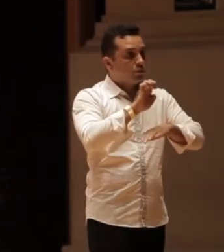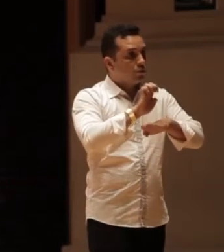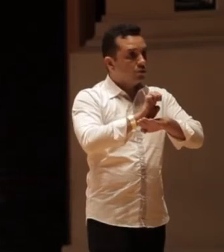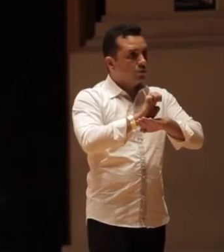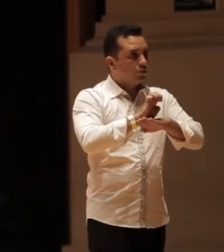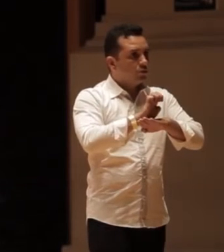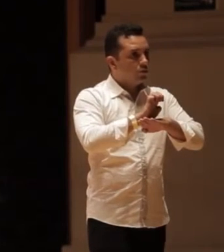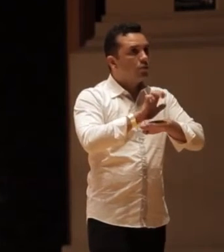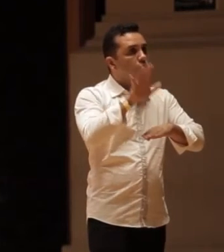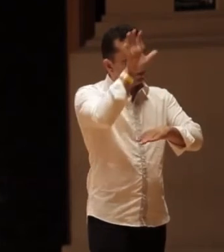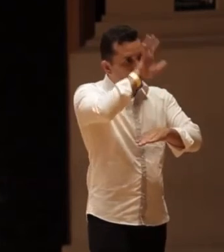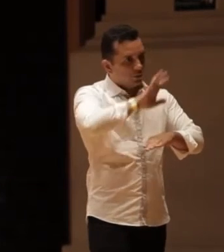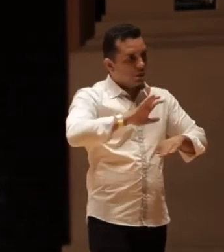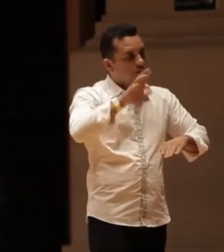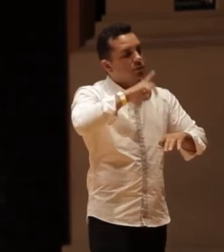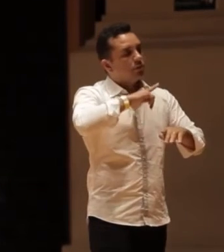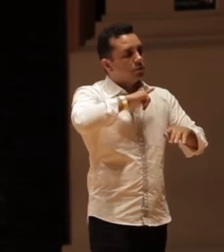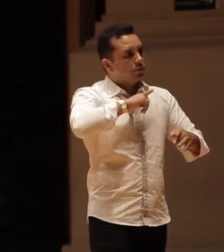fundamental